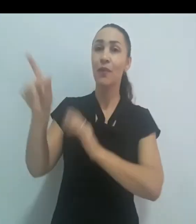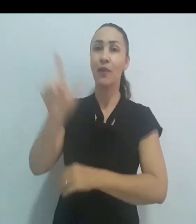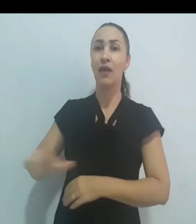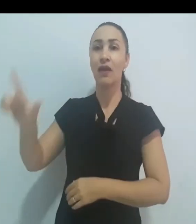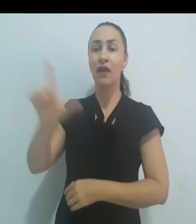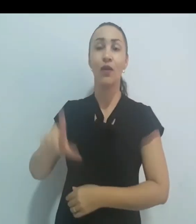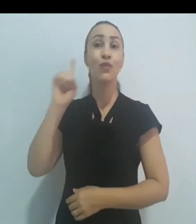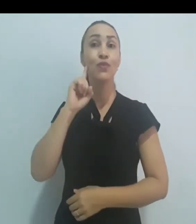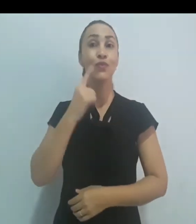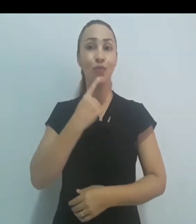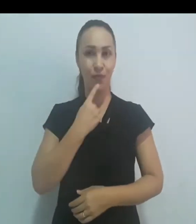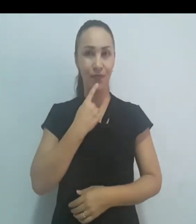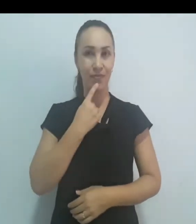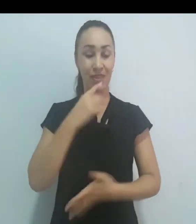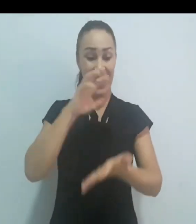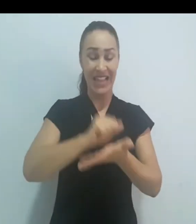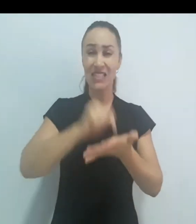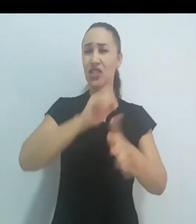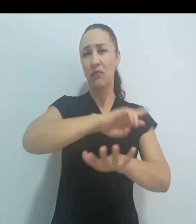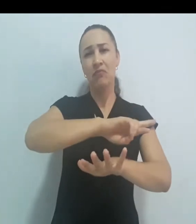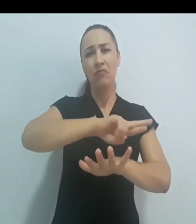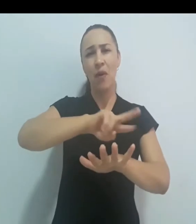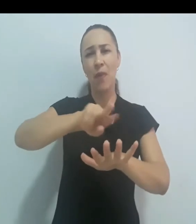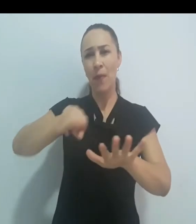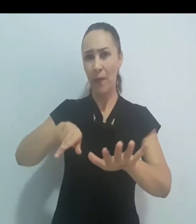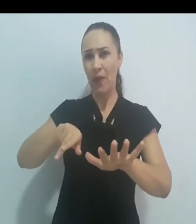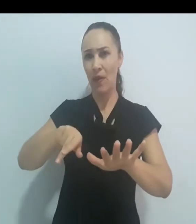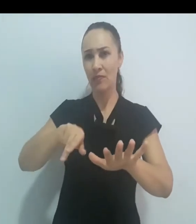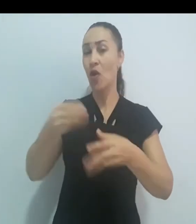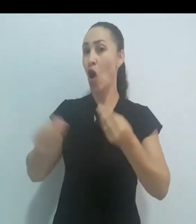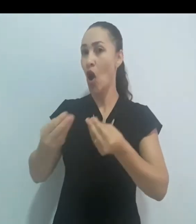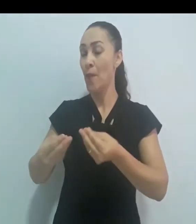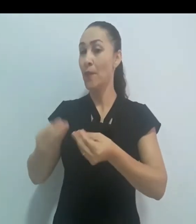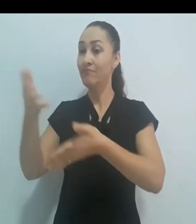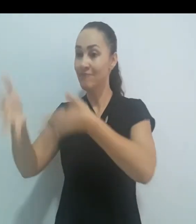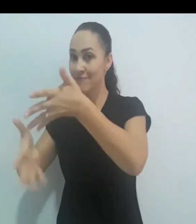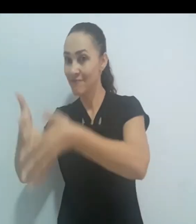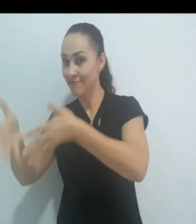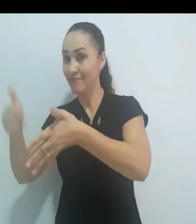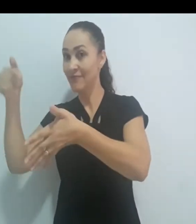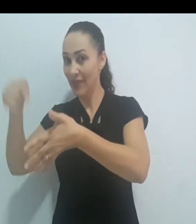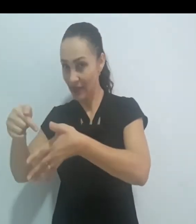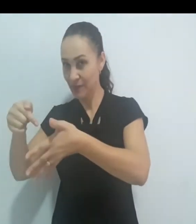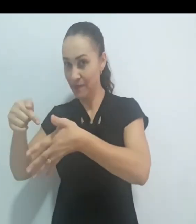literatura surda, ela vai ter algumas variantes, né? Vai ter o registro na língua